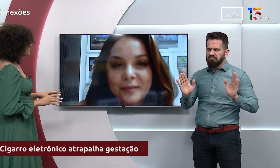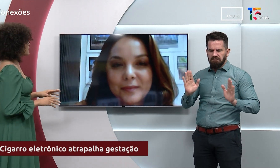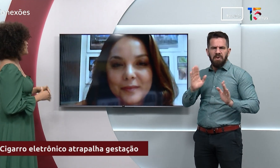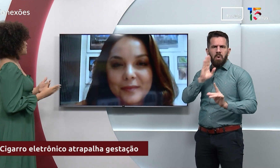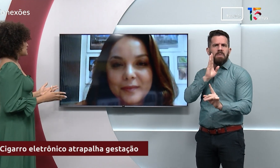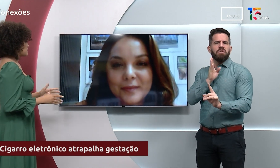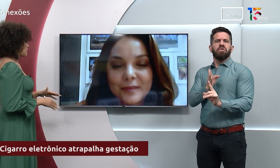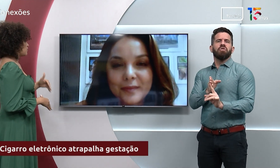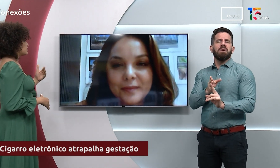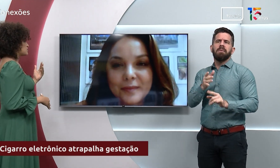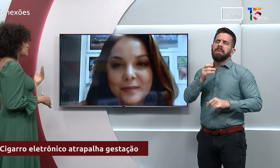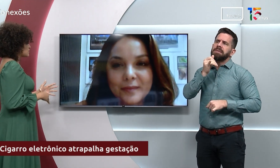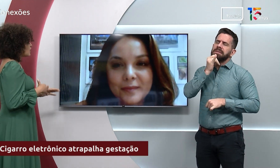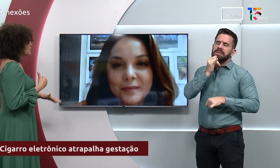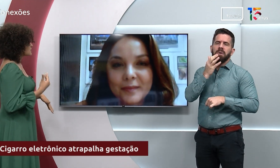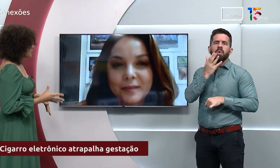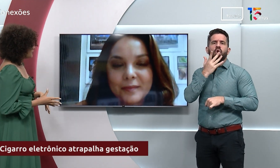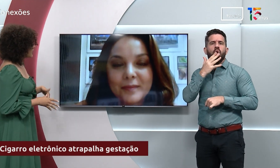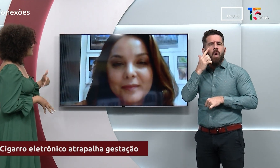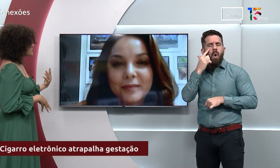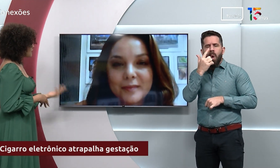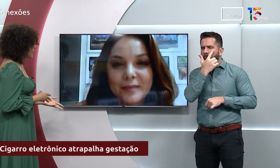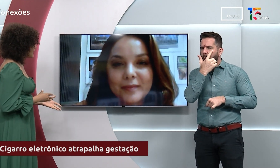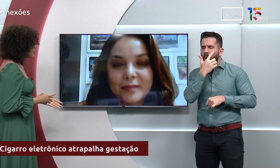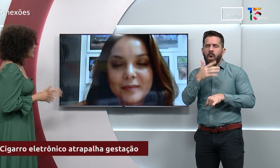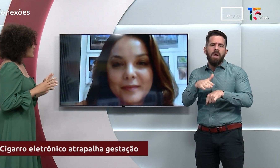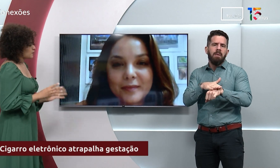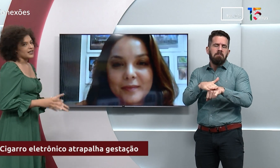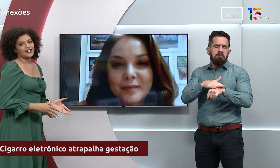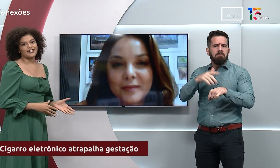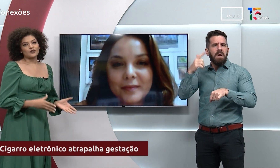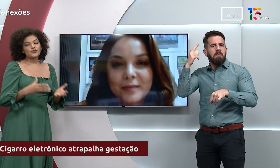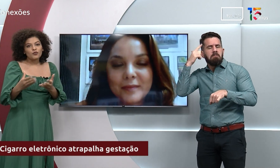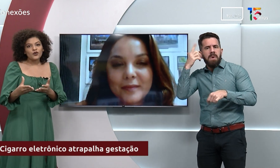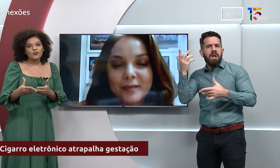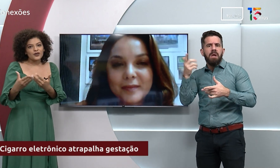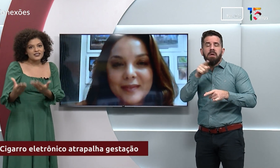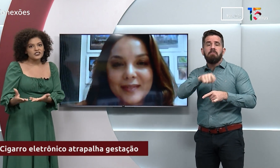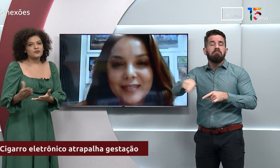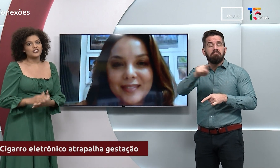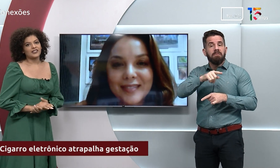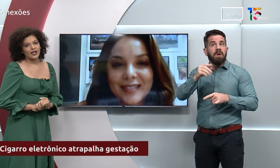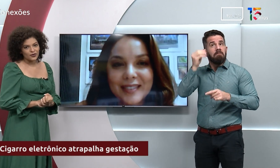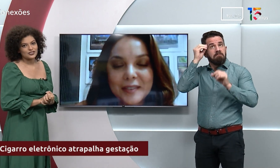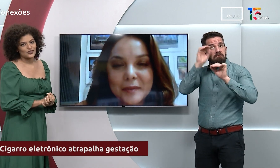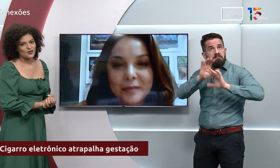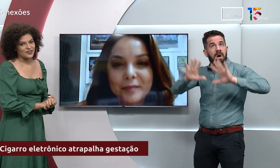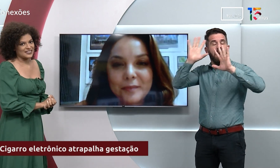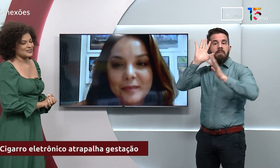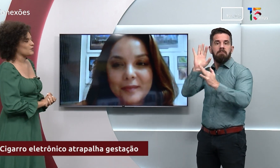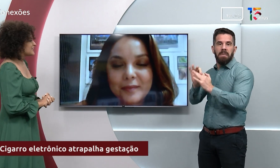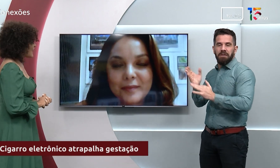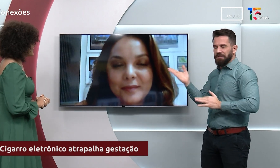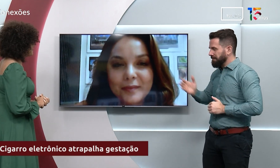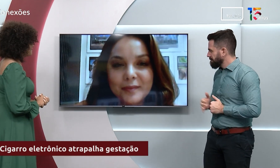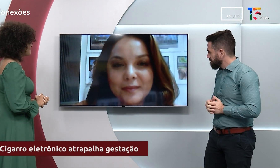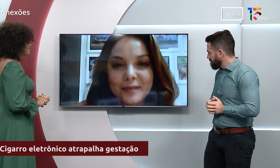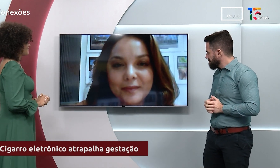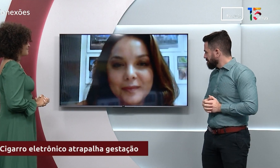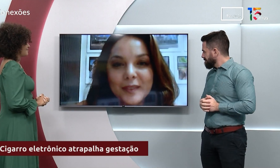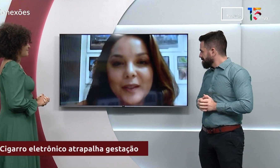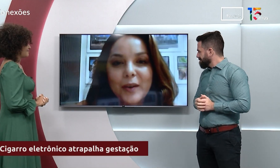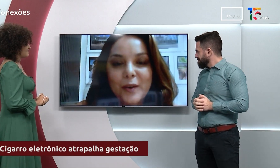de Assis. Doutora Maria, seja muito bem-vinda, obrigada pela sua participação. Antes da gente começar o assunto de